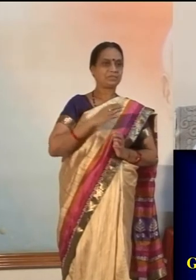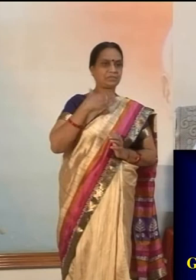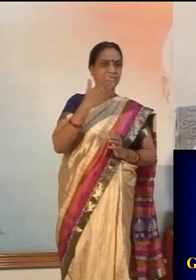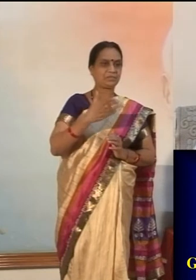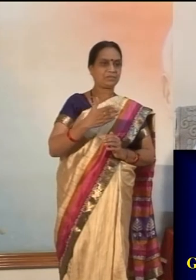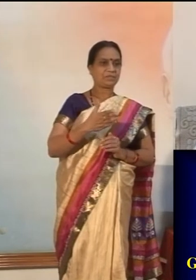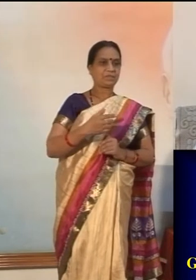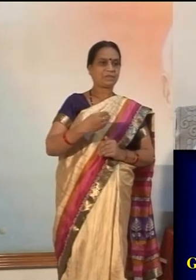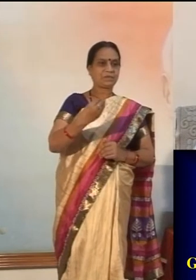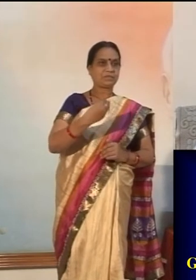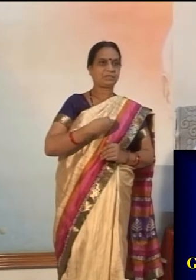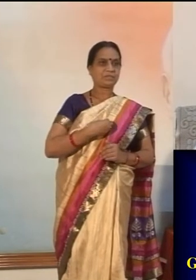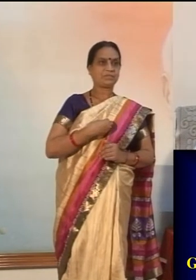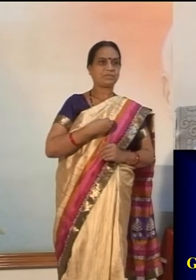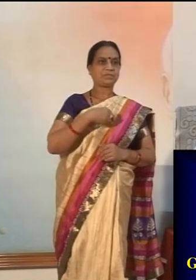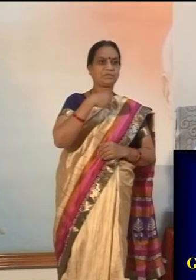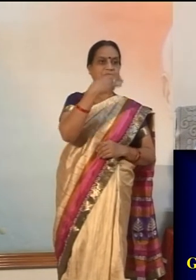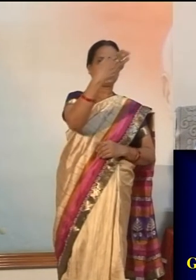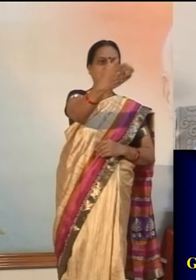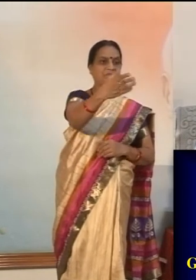मैं उनकी मदद करता हूं